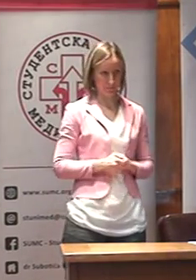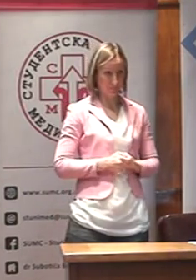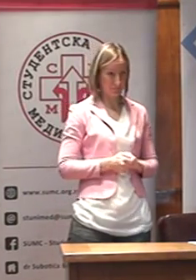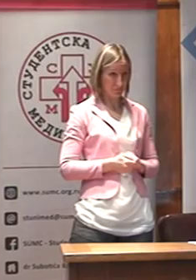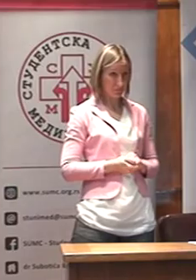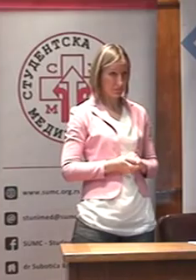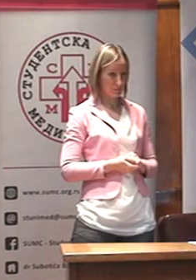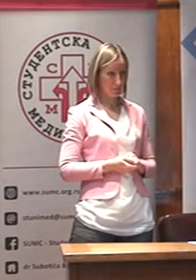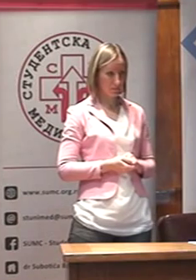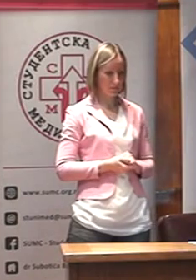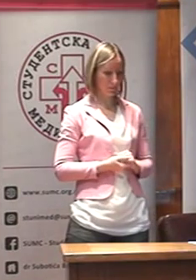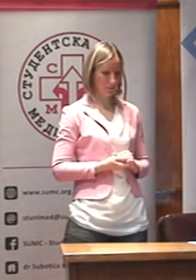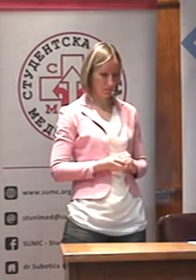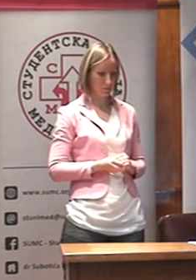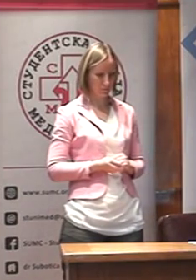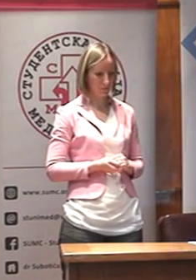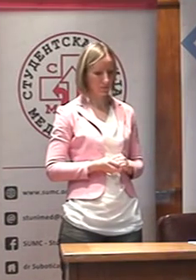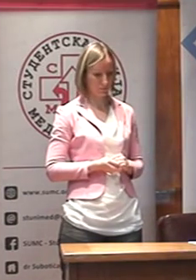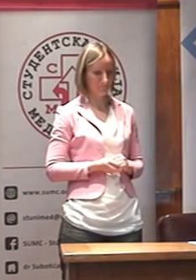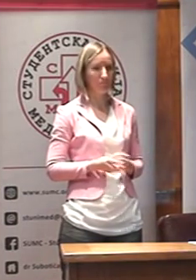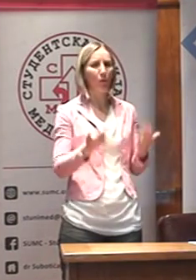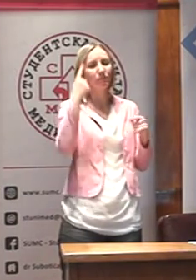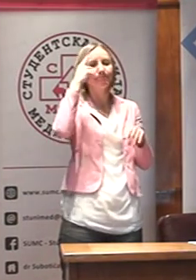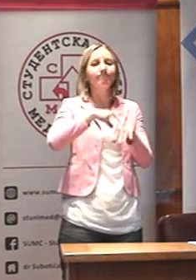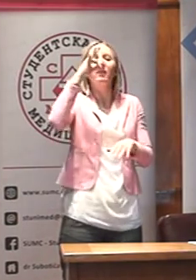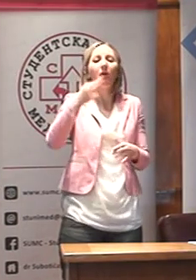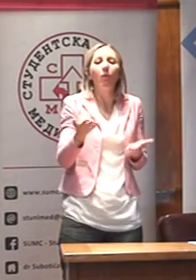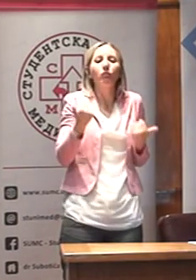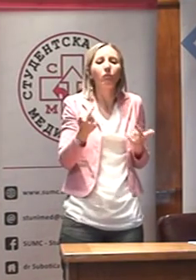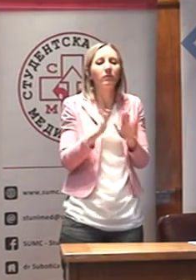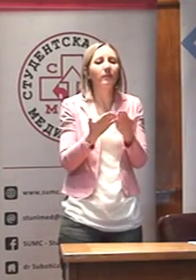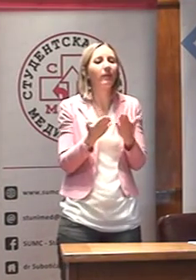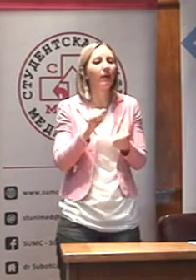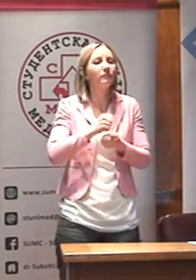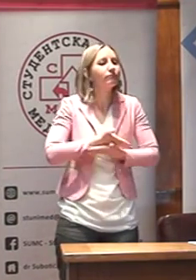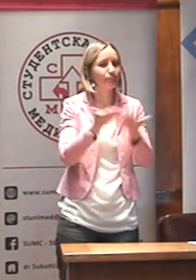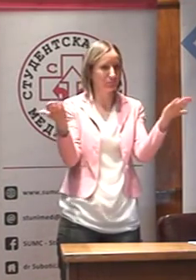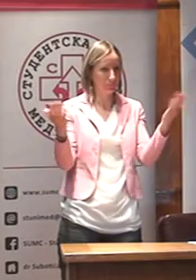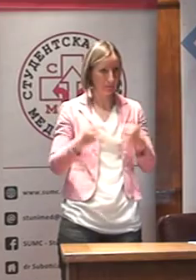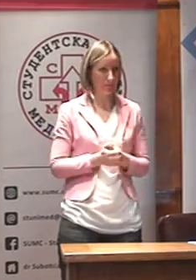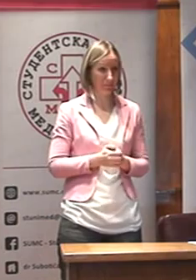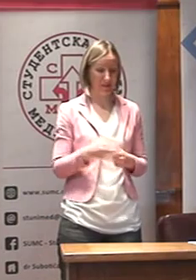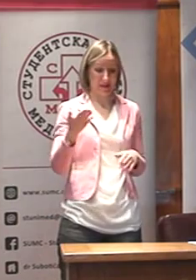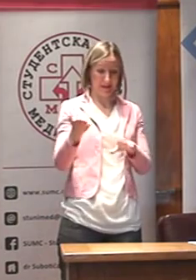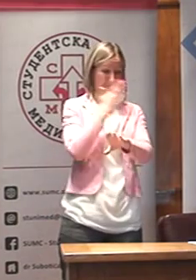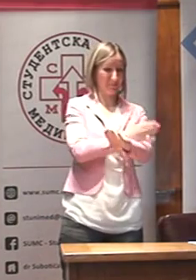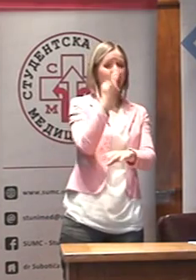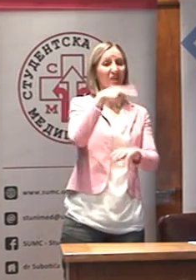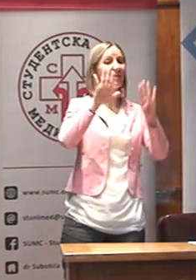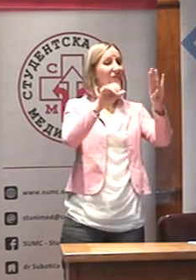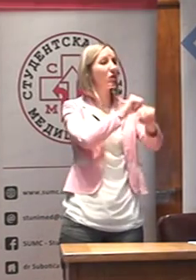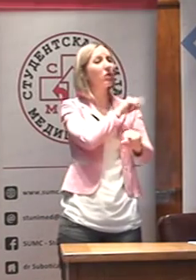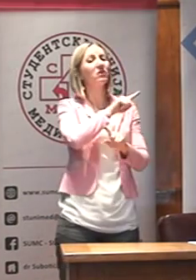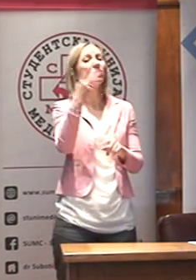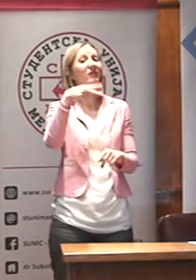Ja ću vam pričati nešto upravo vezano za samu knjigu. Otkud nam uopšte ideja za ovu knjigu?